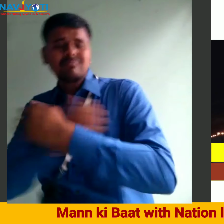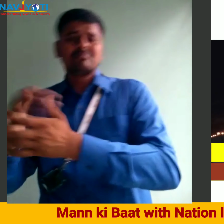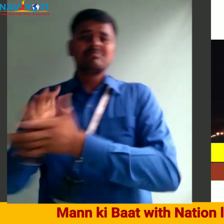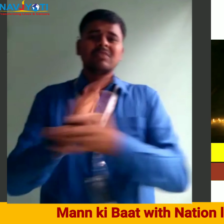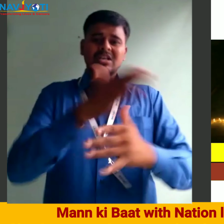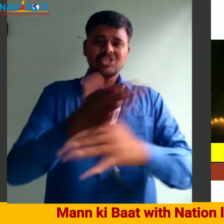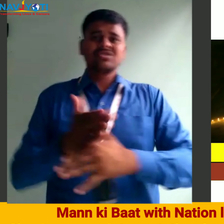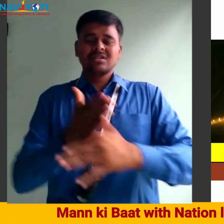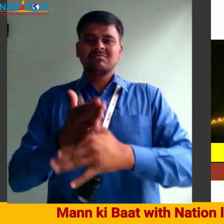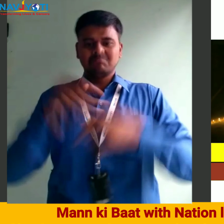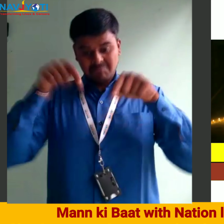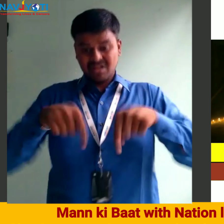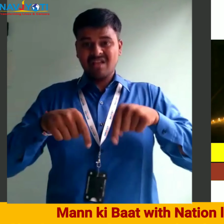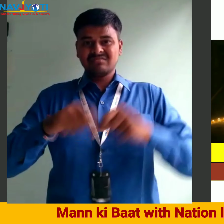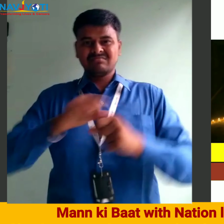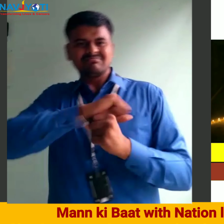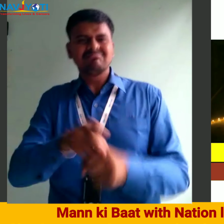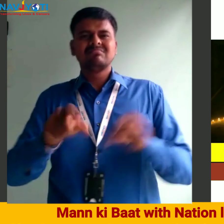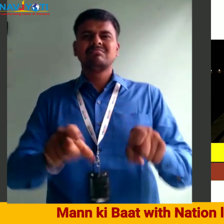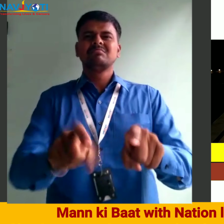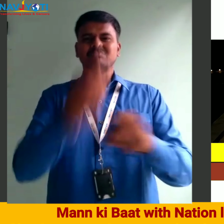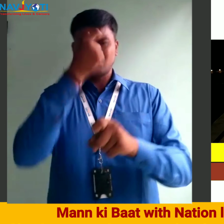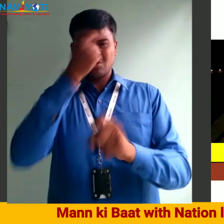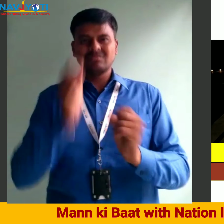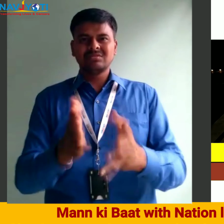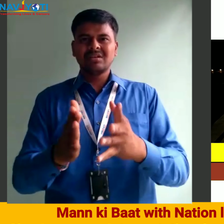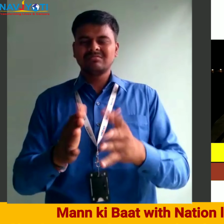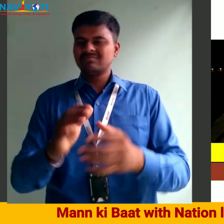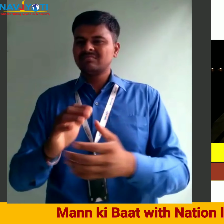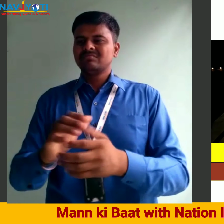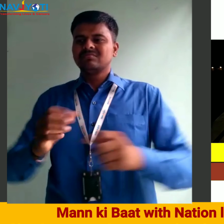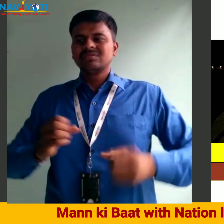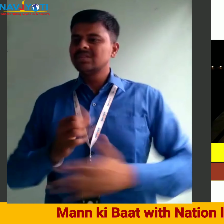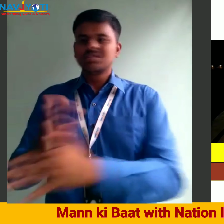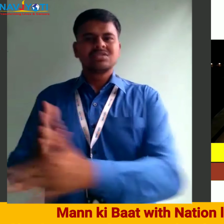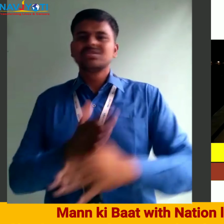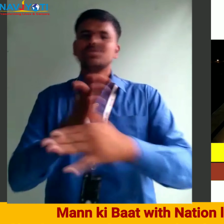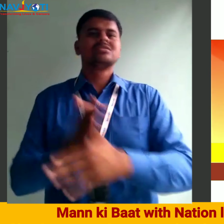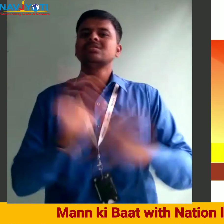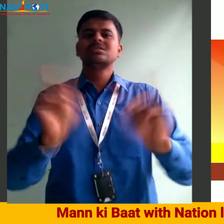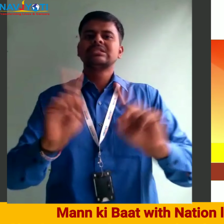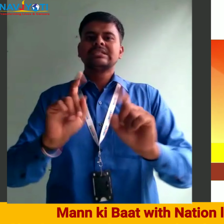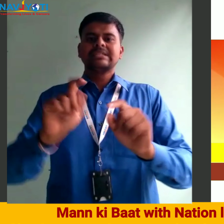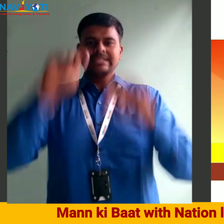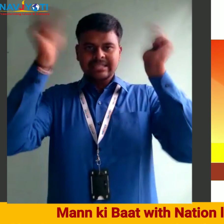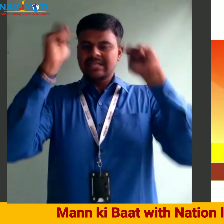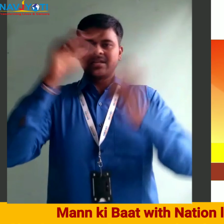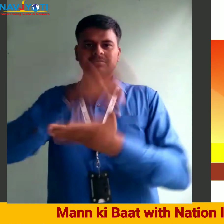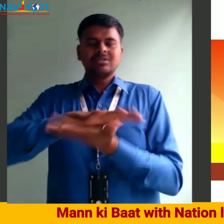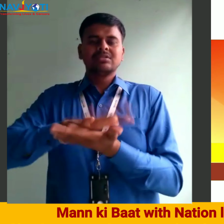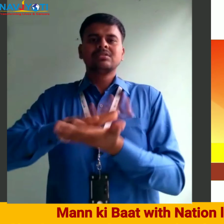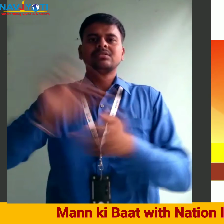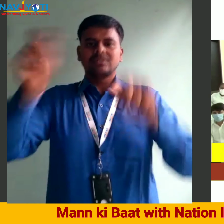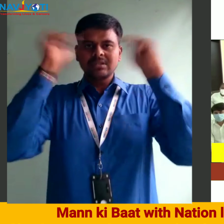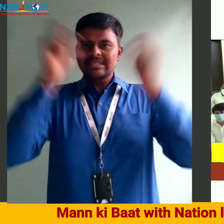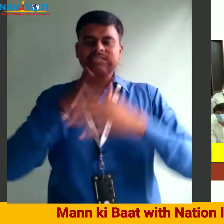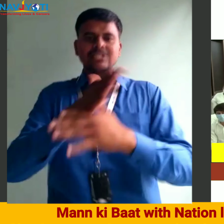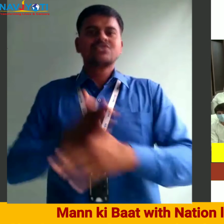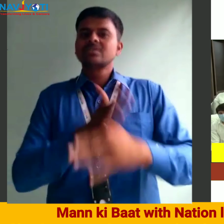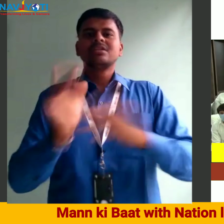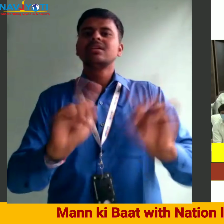बड़ी सादगी के साथ और समाज के प्रति शुभ चिंतन के साथ त्योहारों को मनाया। आमतौर